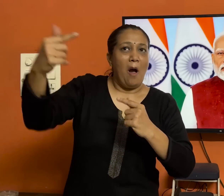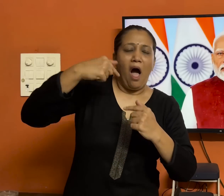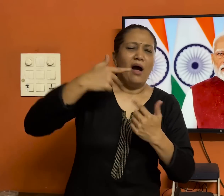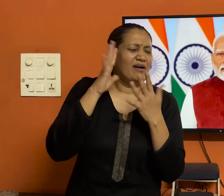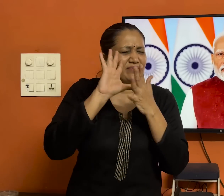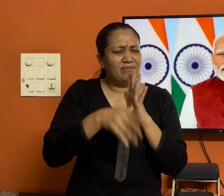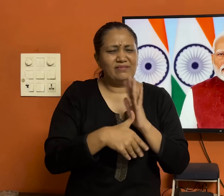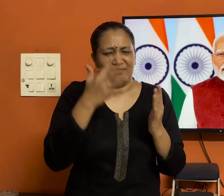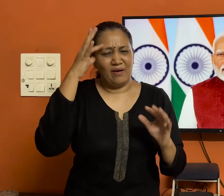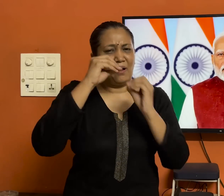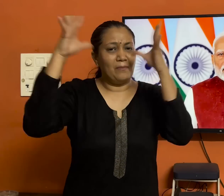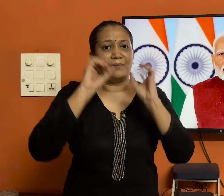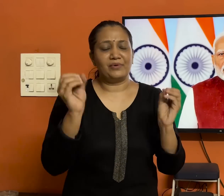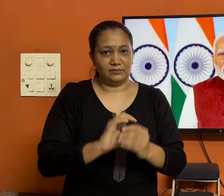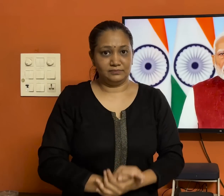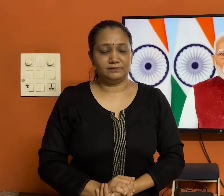इसलिए